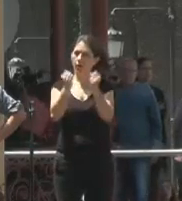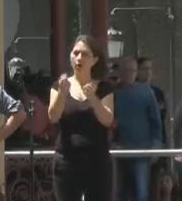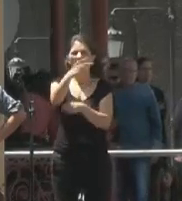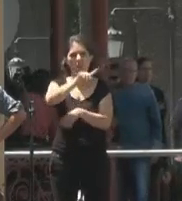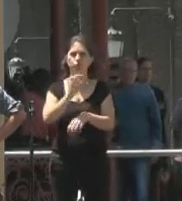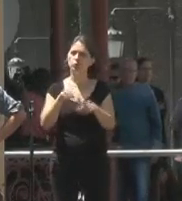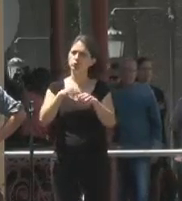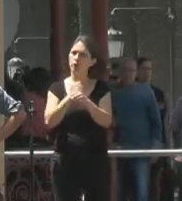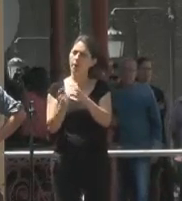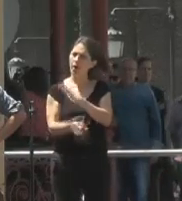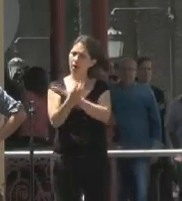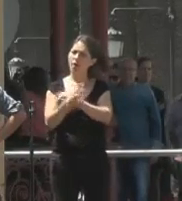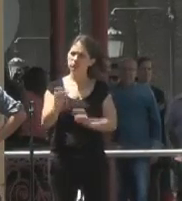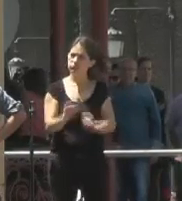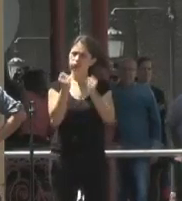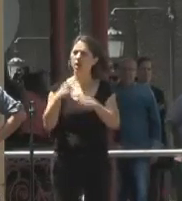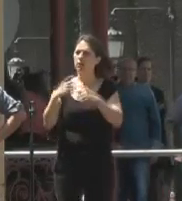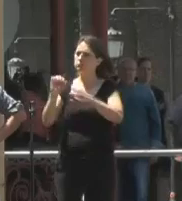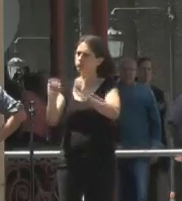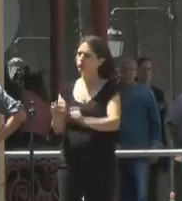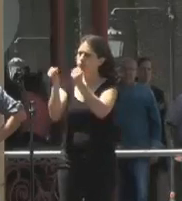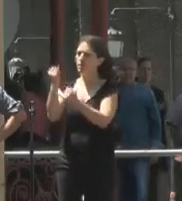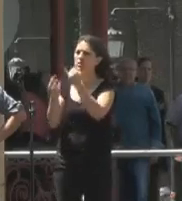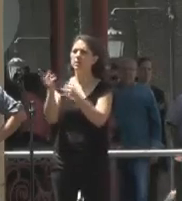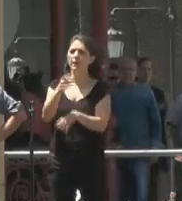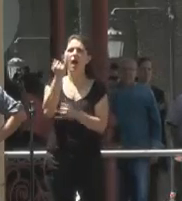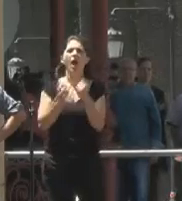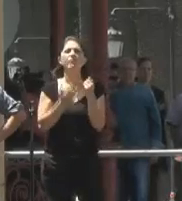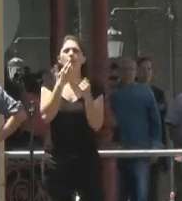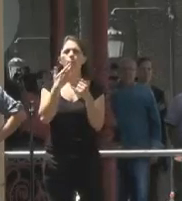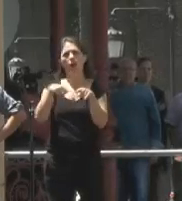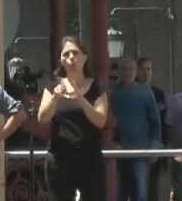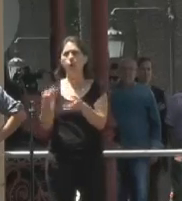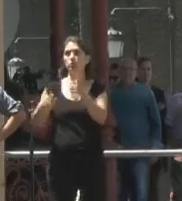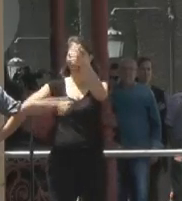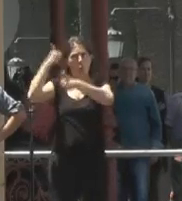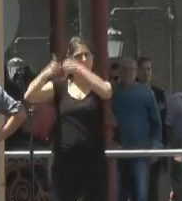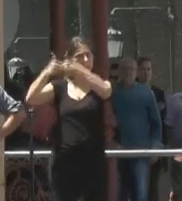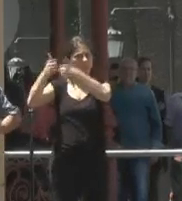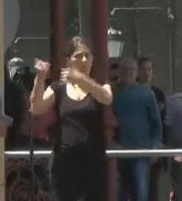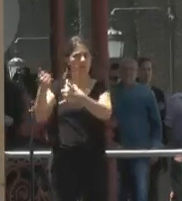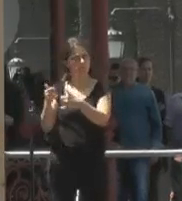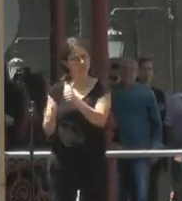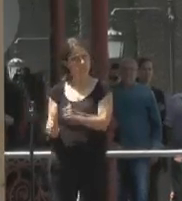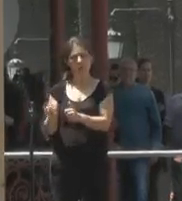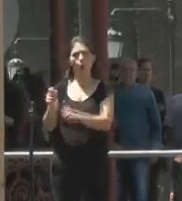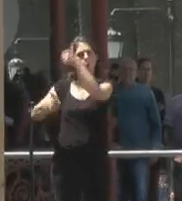empleo, comience a rescatar a las familias, comience a abrirle la puerta a la posibilidad de competir por arriba y no por abajo.